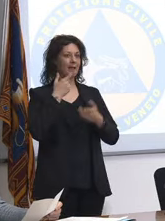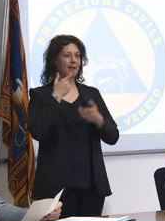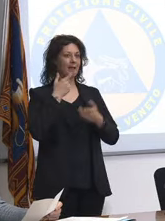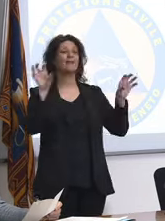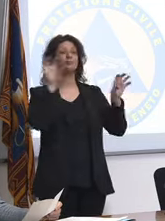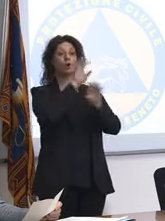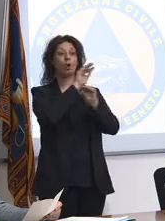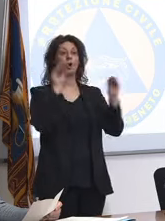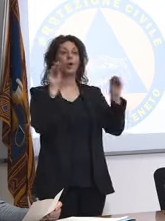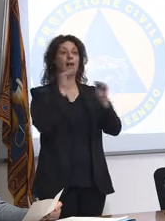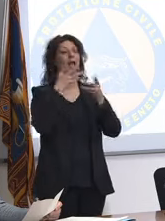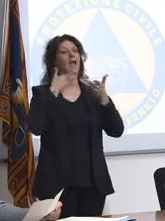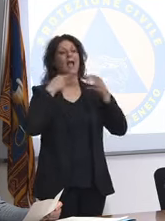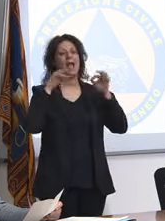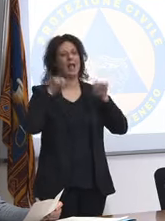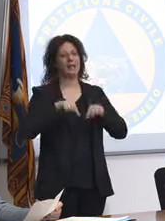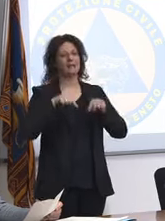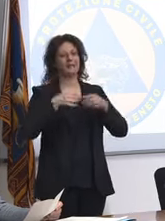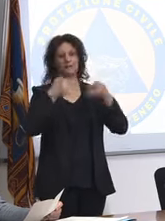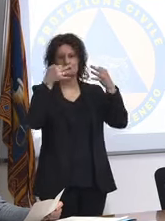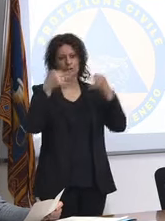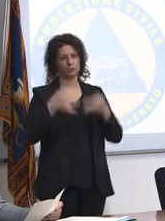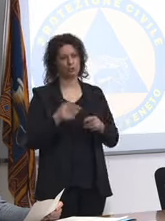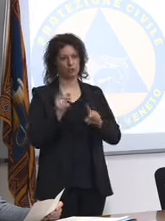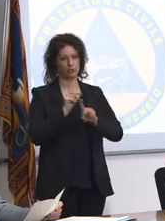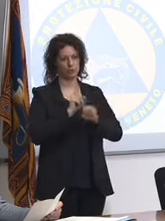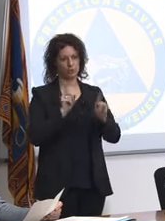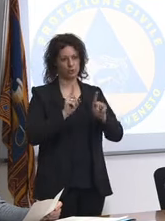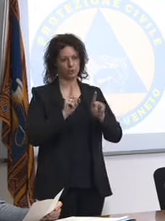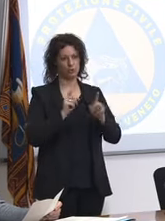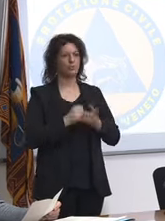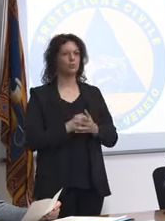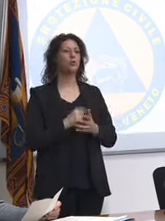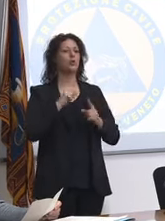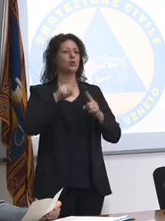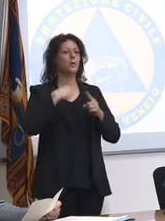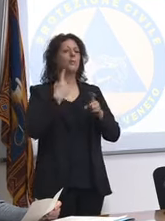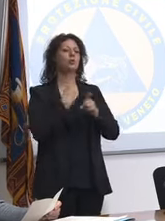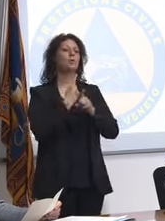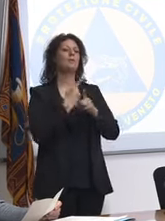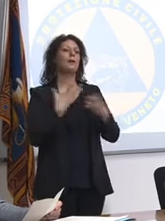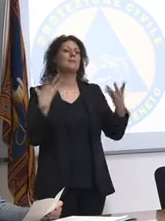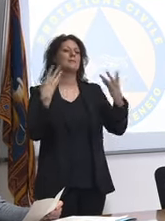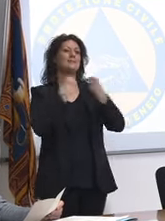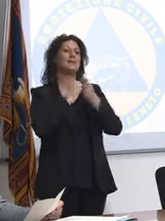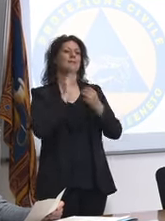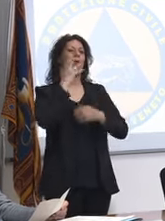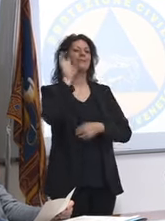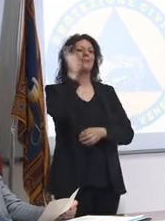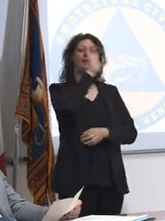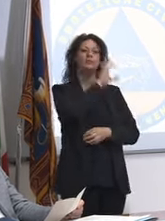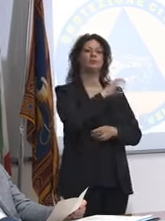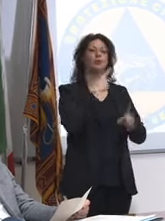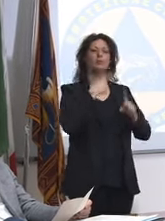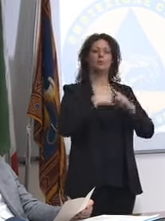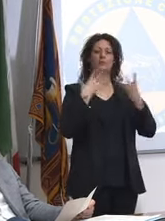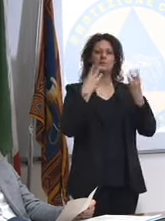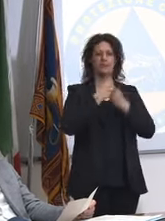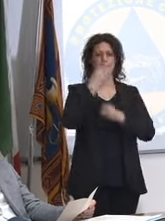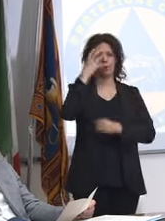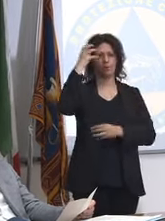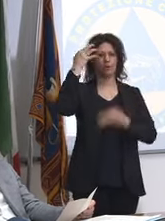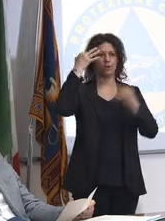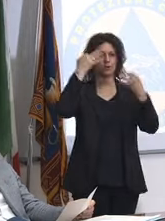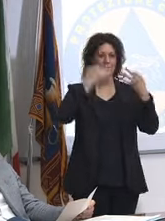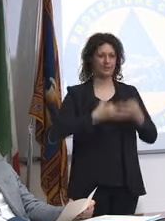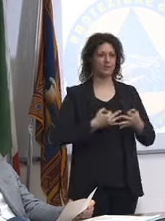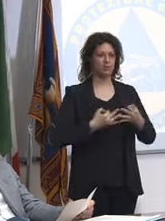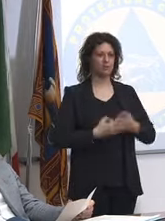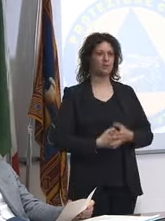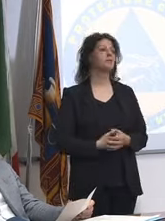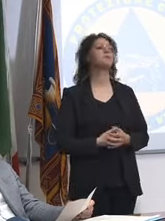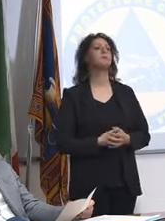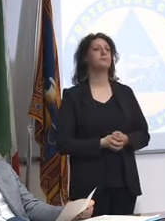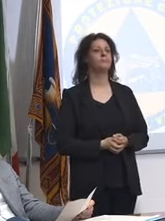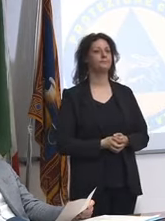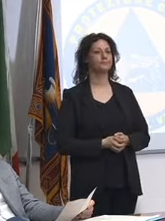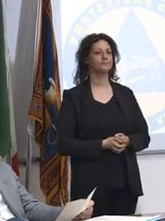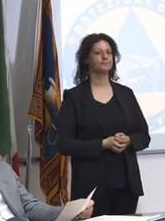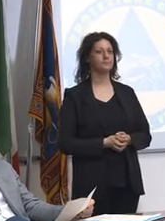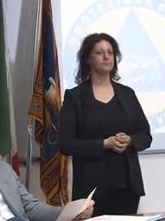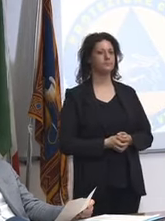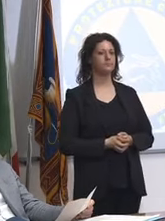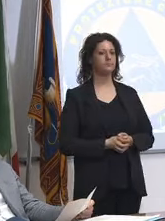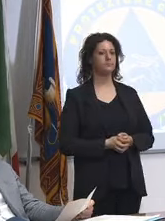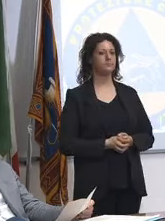insomma sono cose che poi decidiamo insieme alle altre regioni, insieme al governo. Grazie dottoressa, attendo poi quando il Presidente